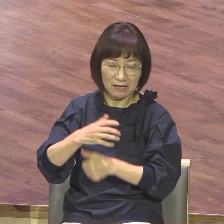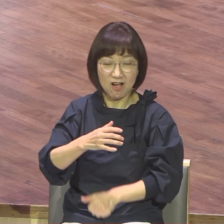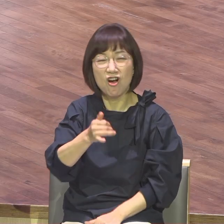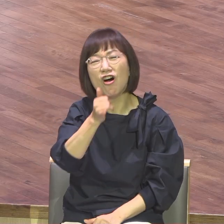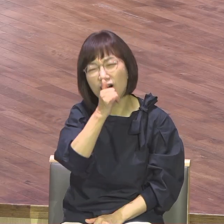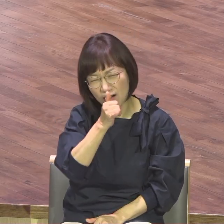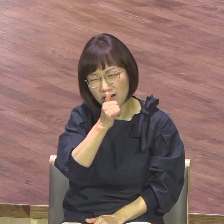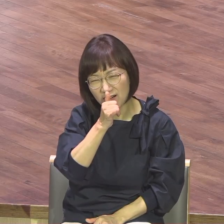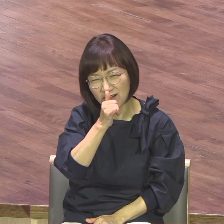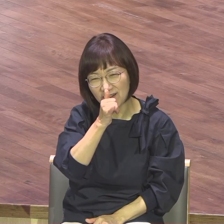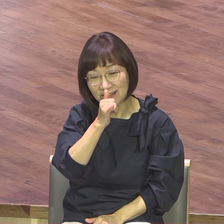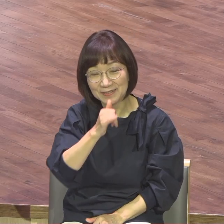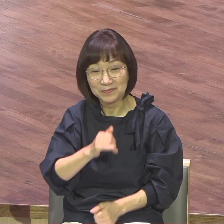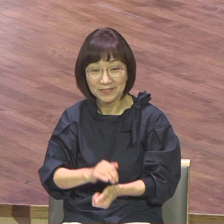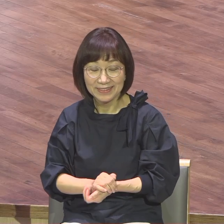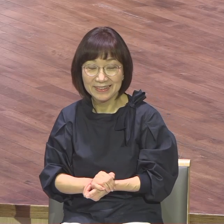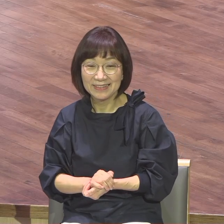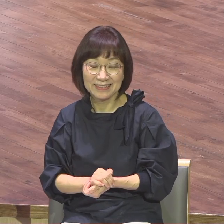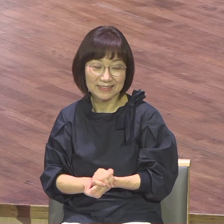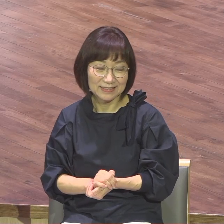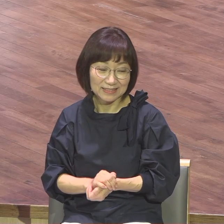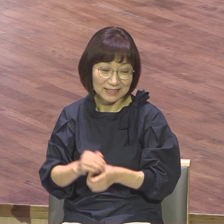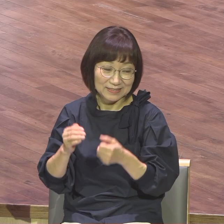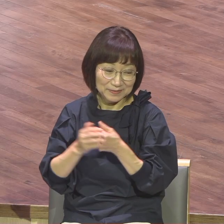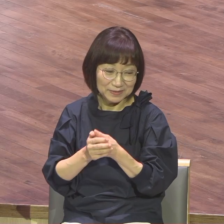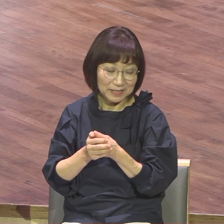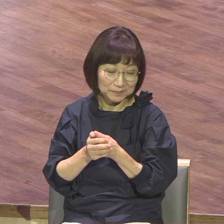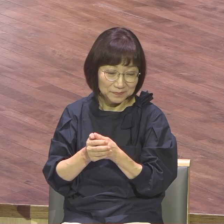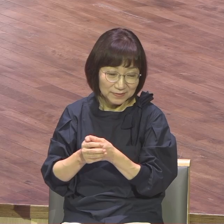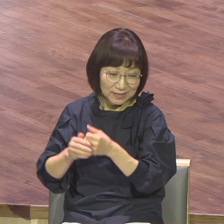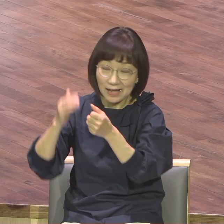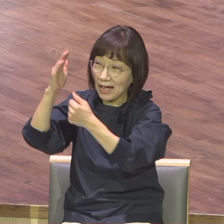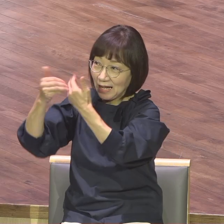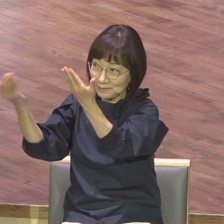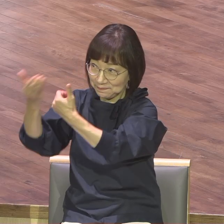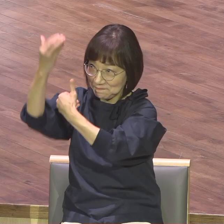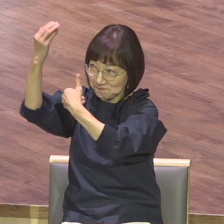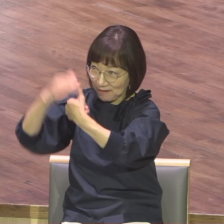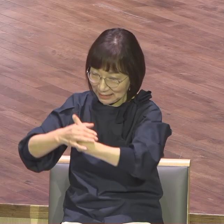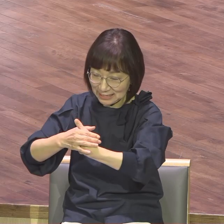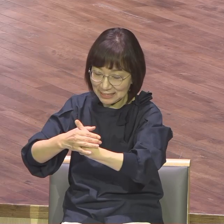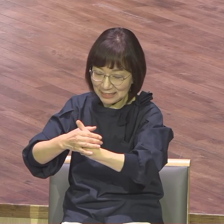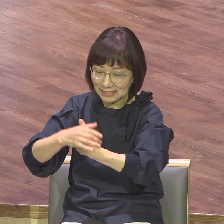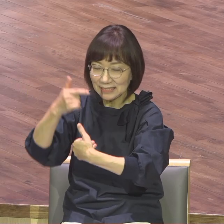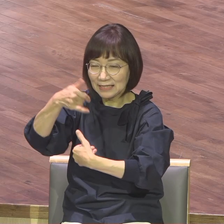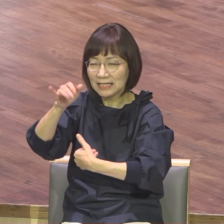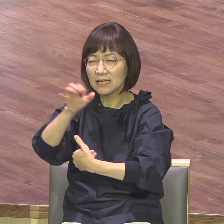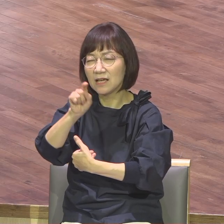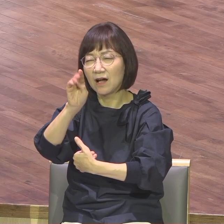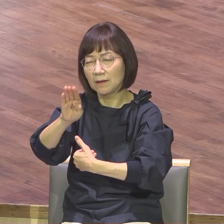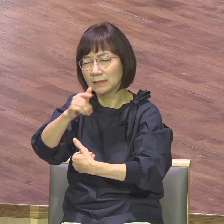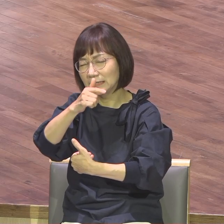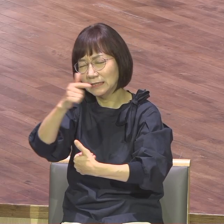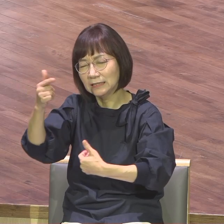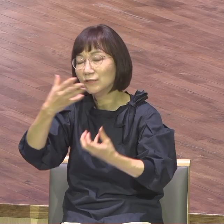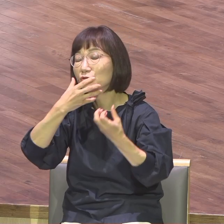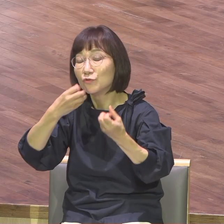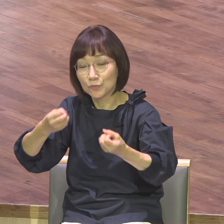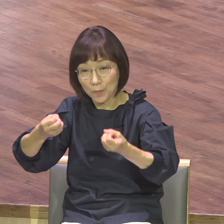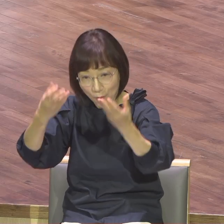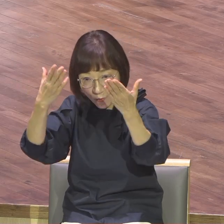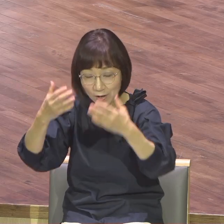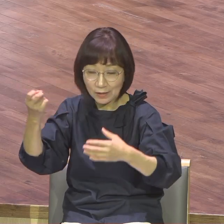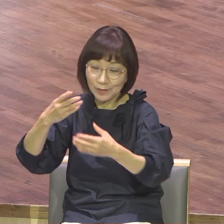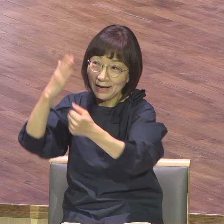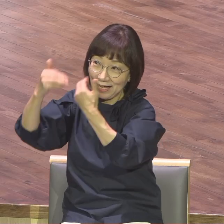때문에 우리에게 주어진 영원한 기업의 풍성함이 어떠한지, 하나님께서 내게 베풀어 주신 능력이 얼마나 큰지